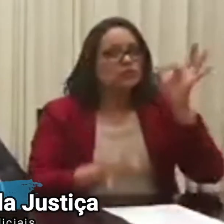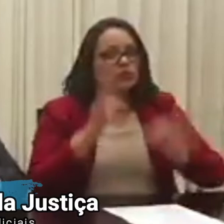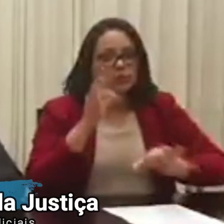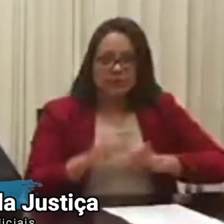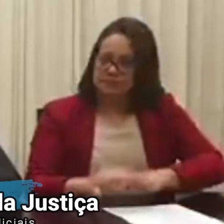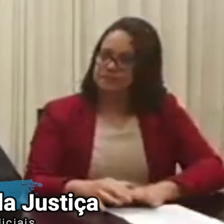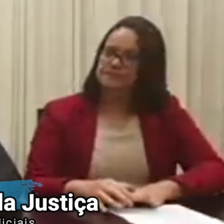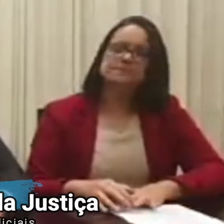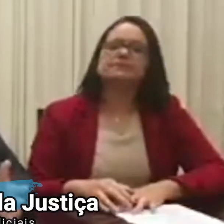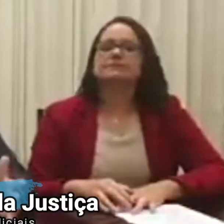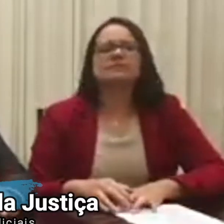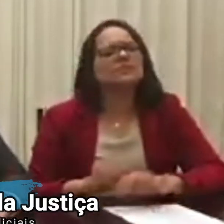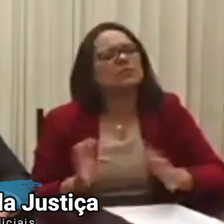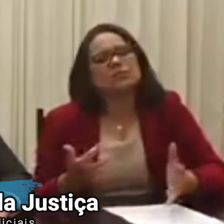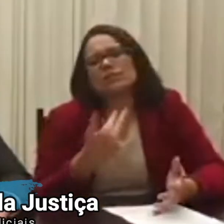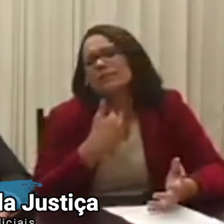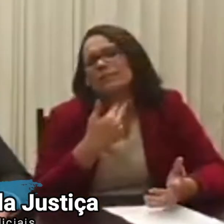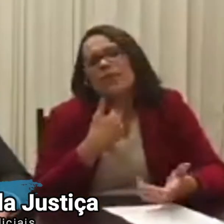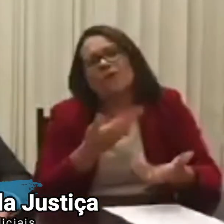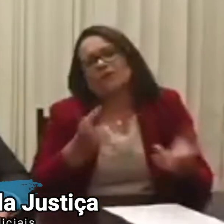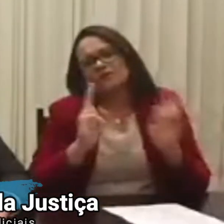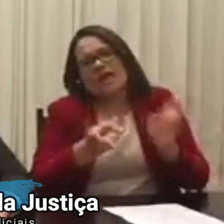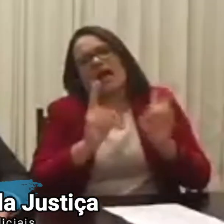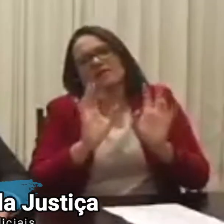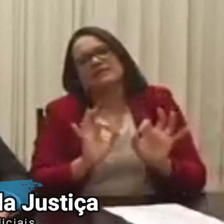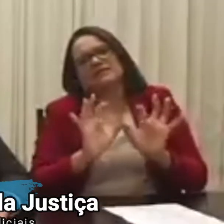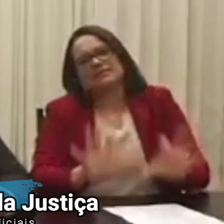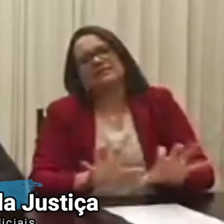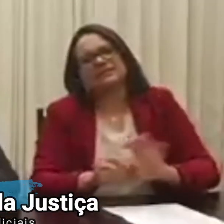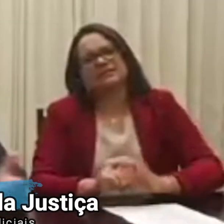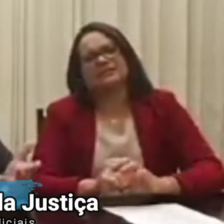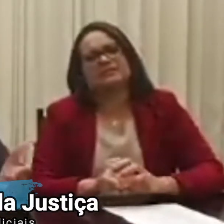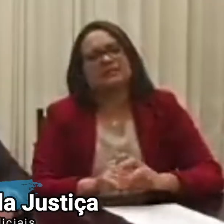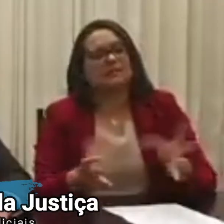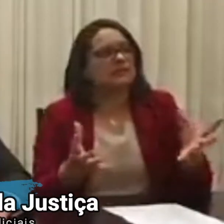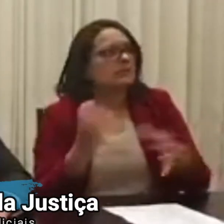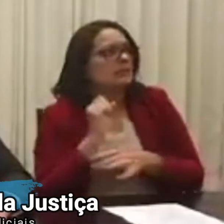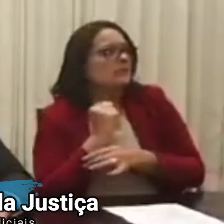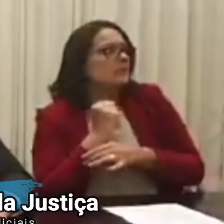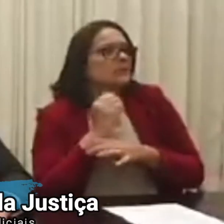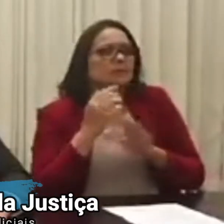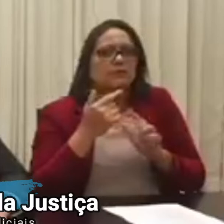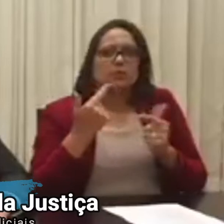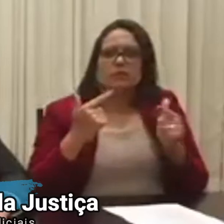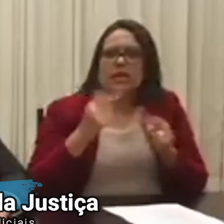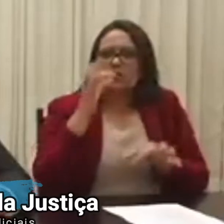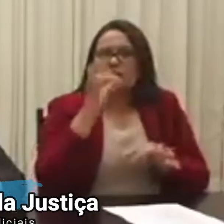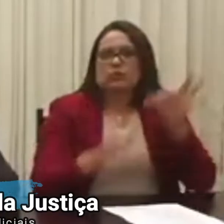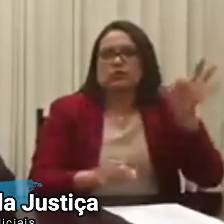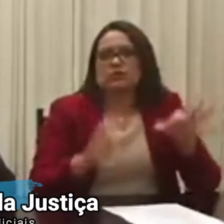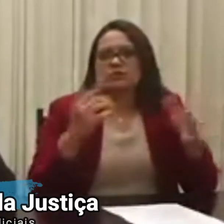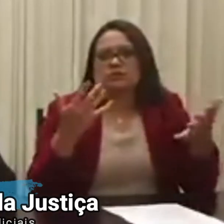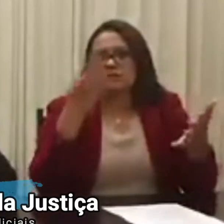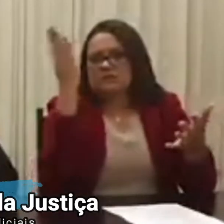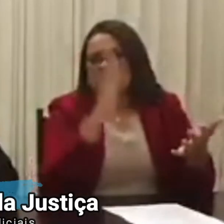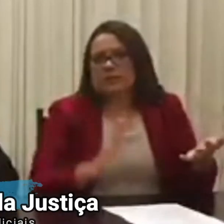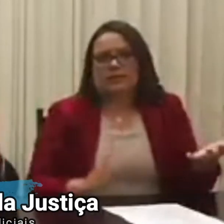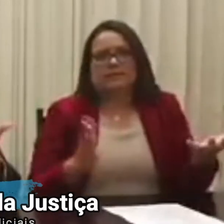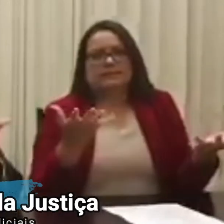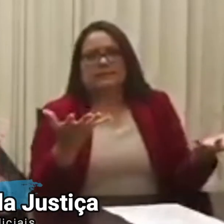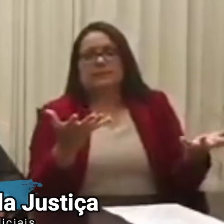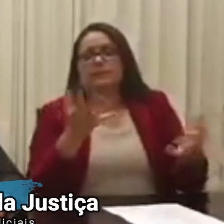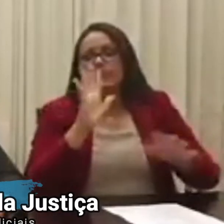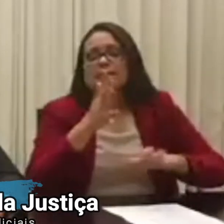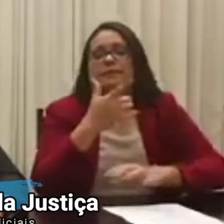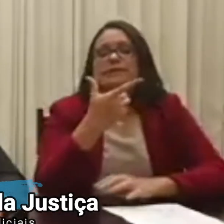Deus, né? E nós não podemos continuar vivendo nessa insegurança jurídica no Brasil. São quase 20